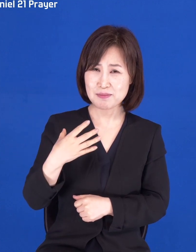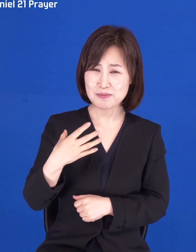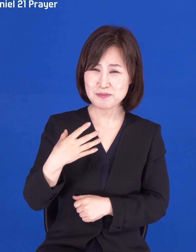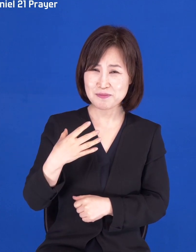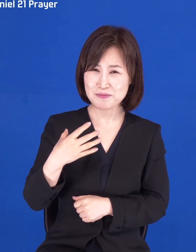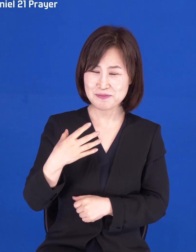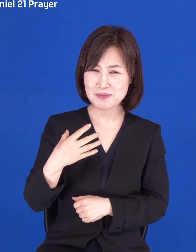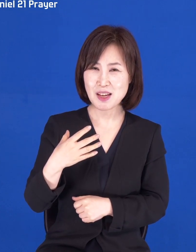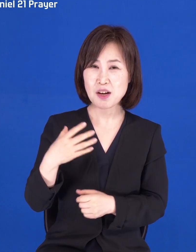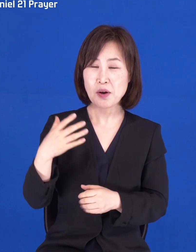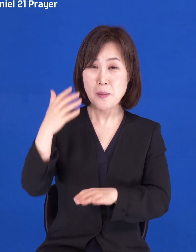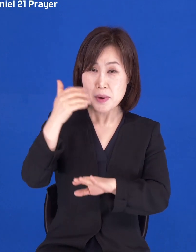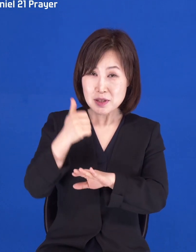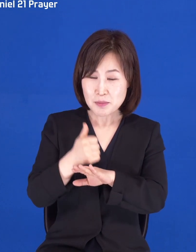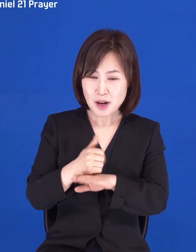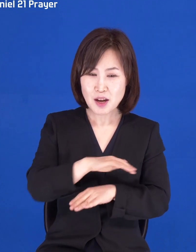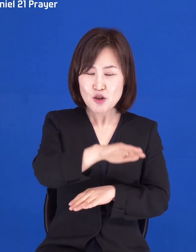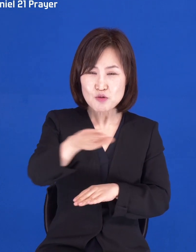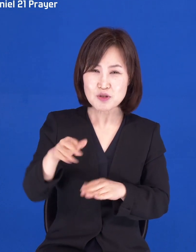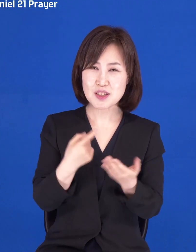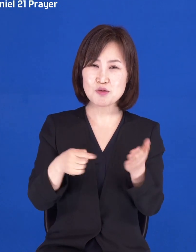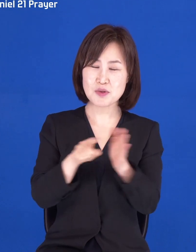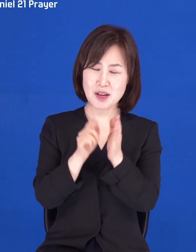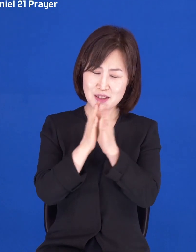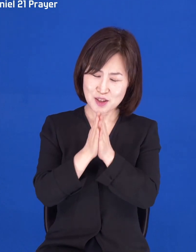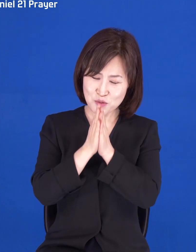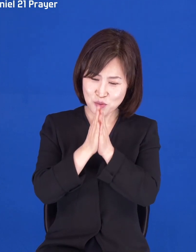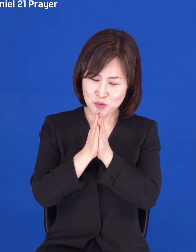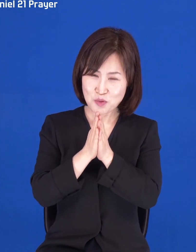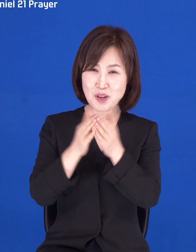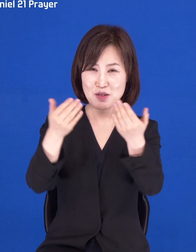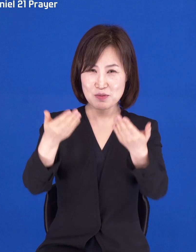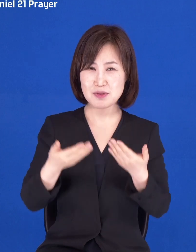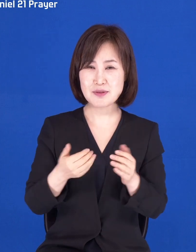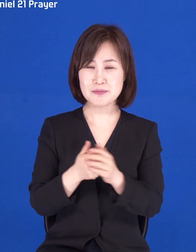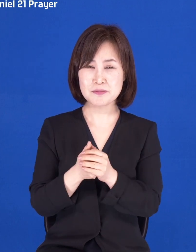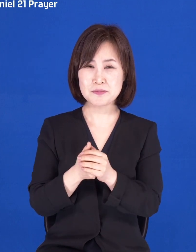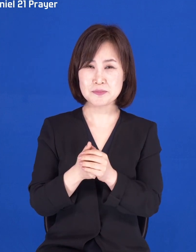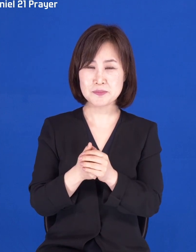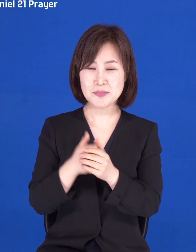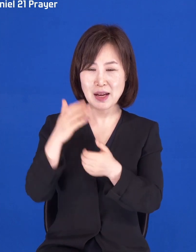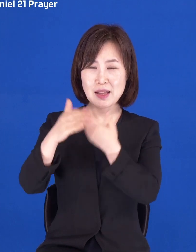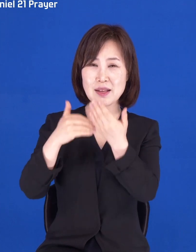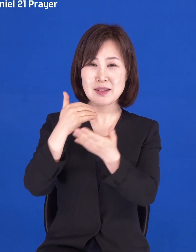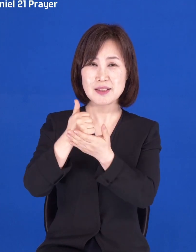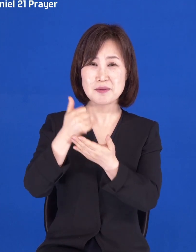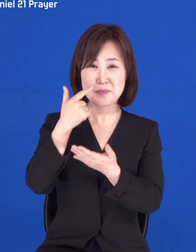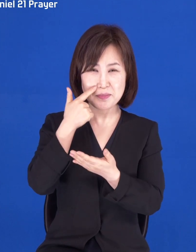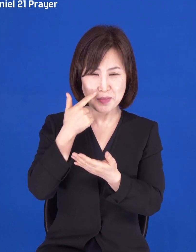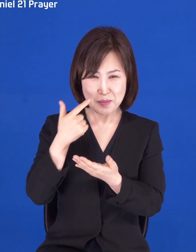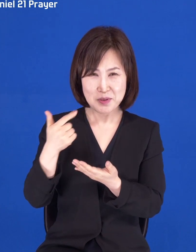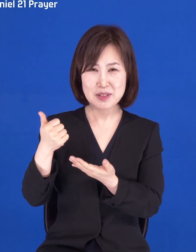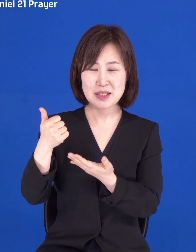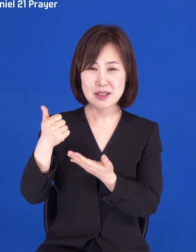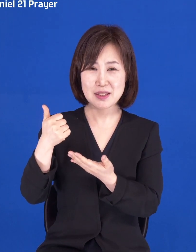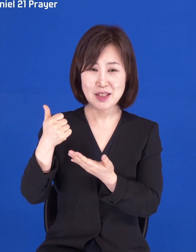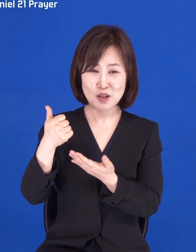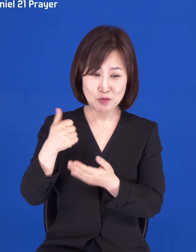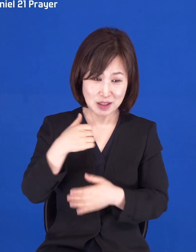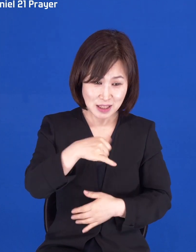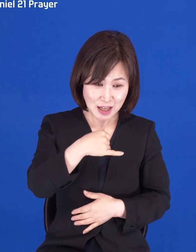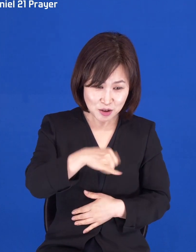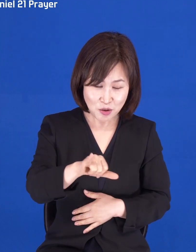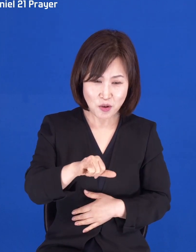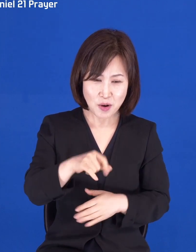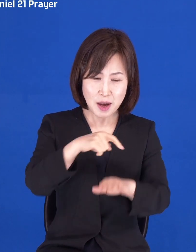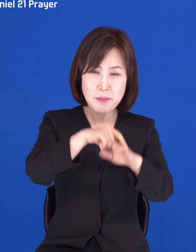마지막에 저희들을 위해 기도해 주셨어요. 하나님 아버지, 이 아이들이 마음